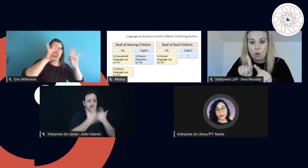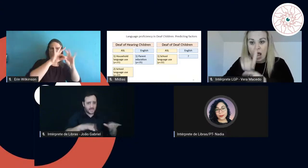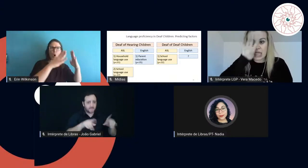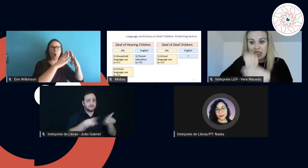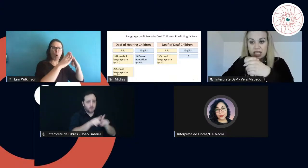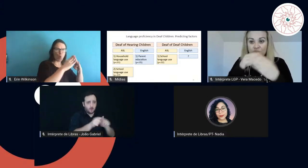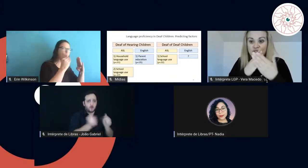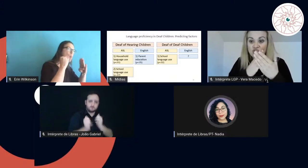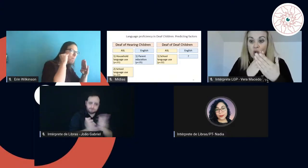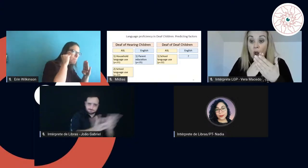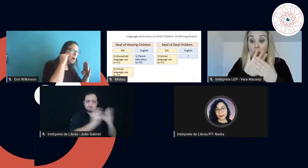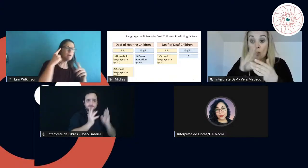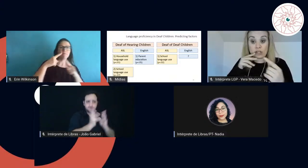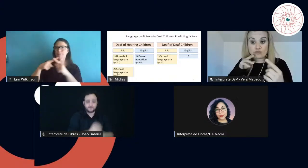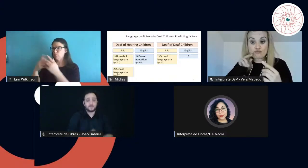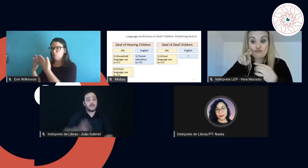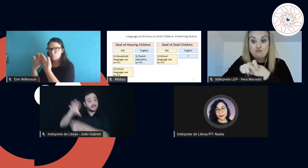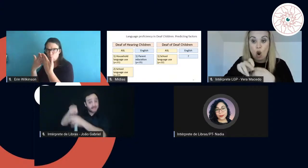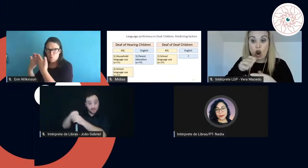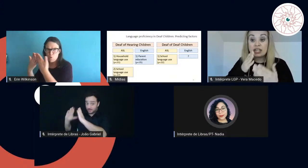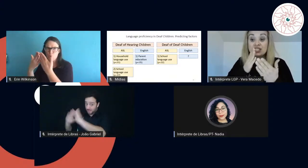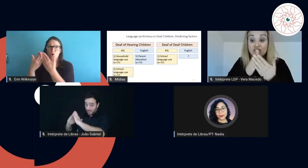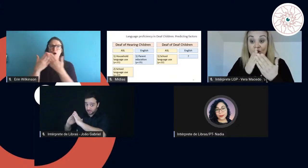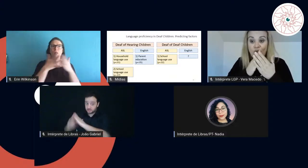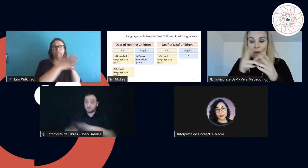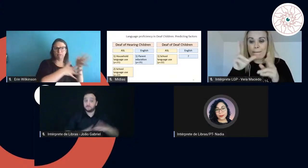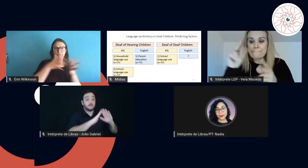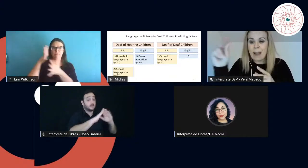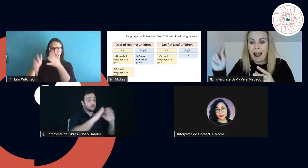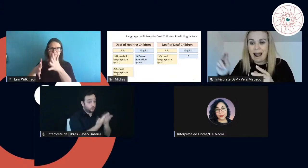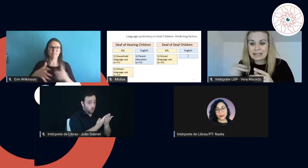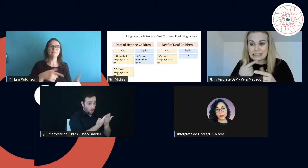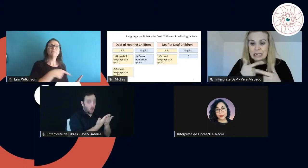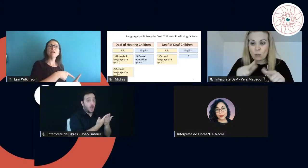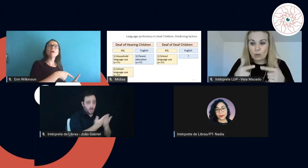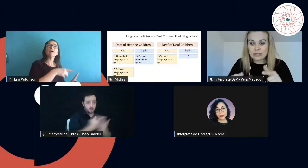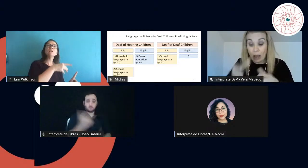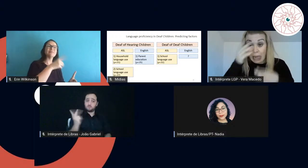escola em que ela encontra seus pares linguísticos.